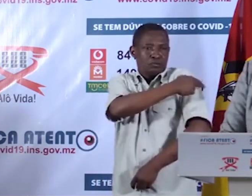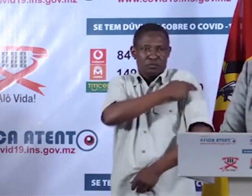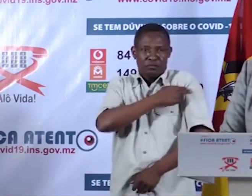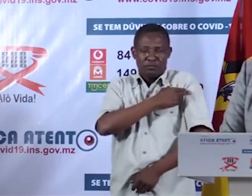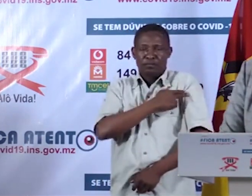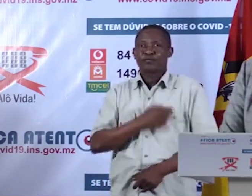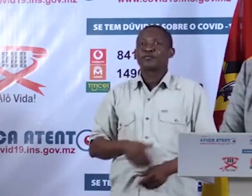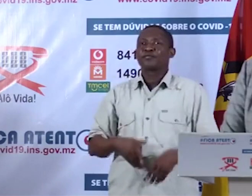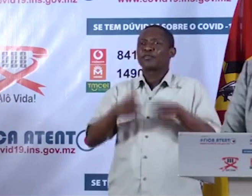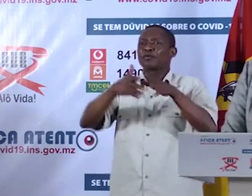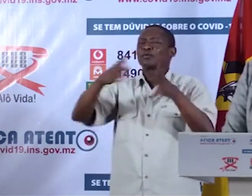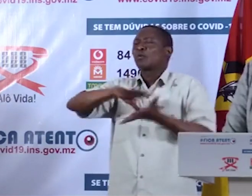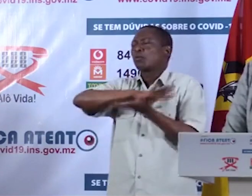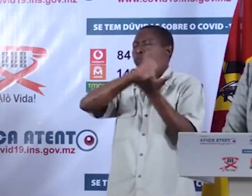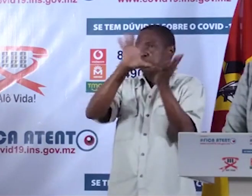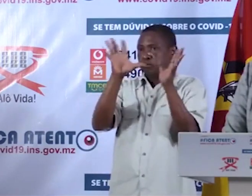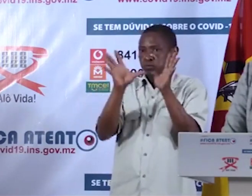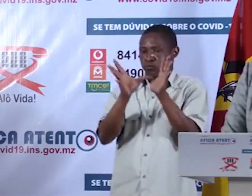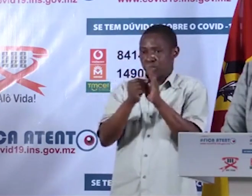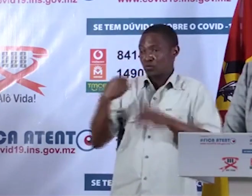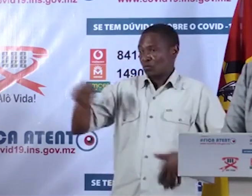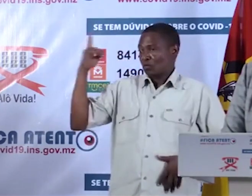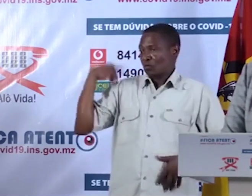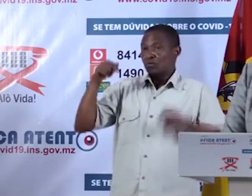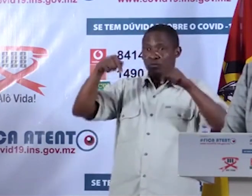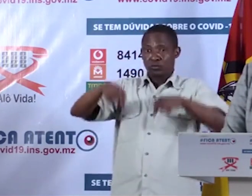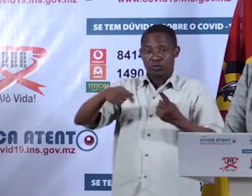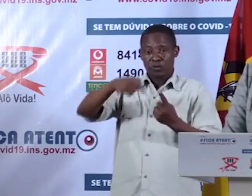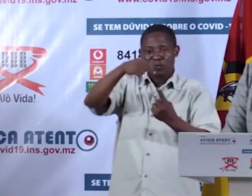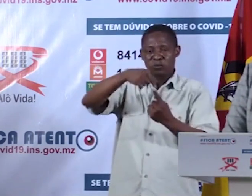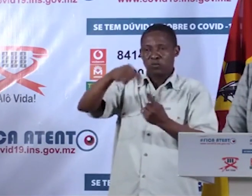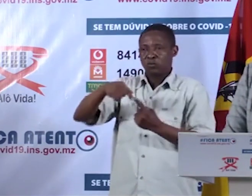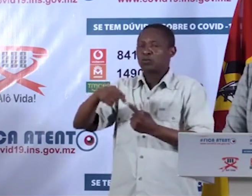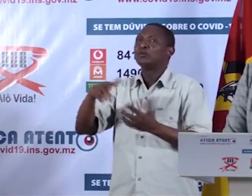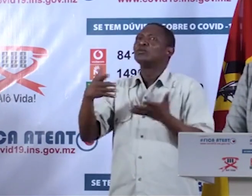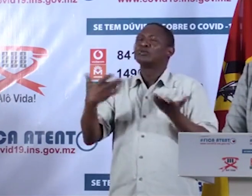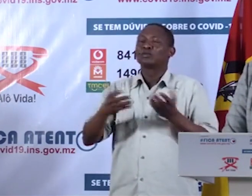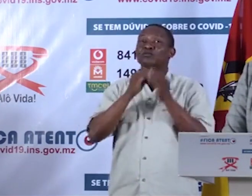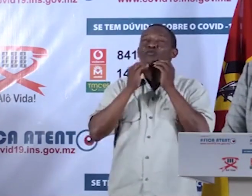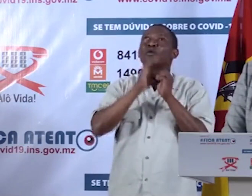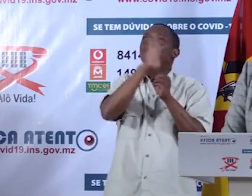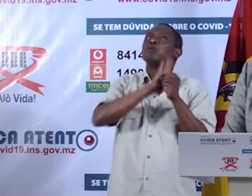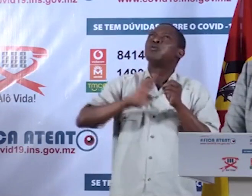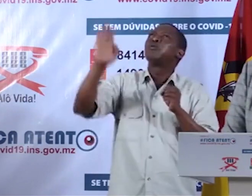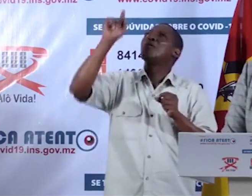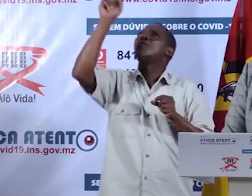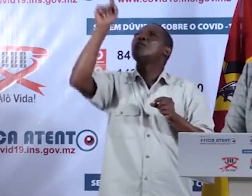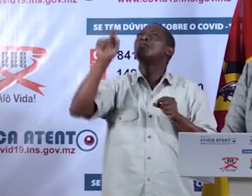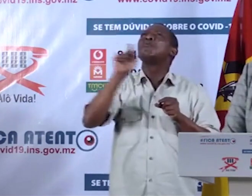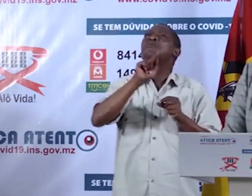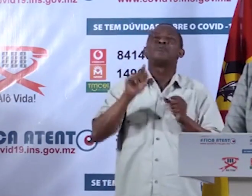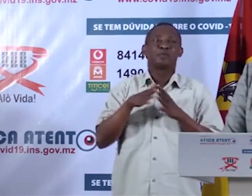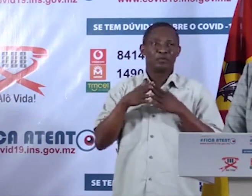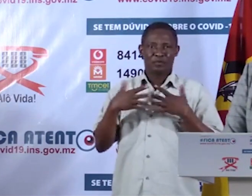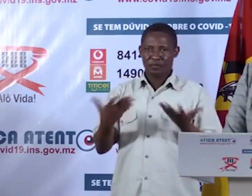Do total dos testados nas últimas 24 horas, em termos de distribuição em todo o país, dizer que 89